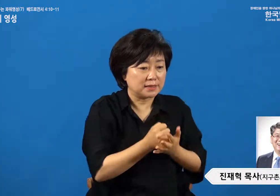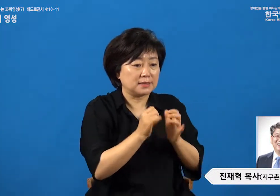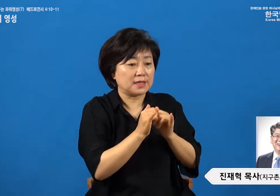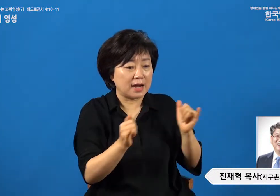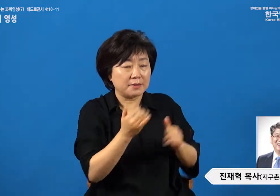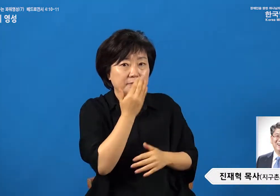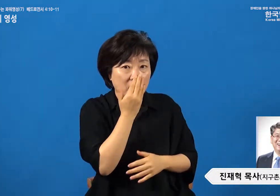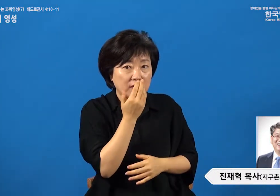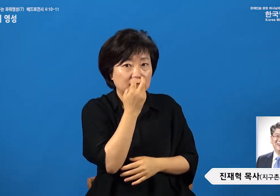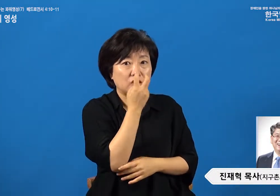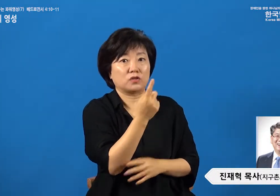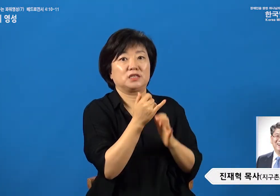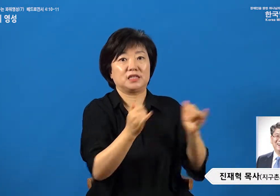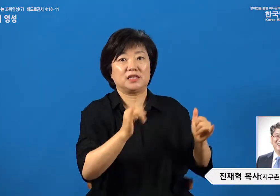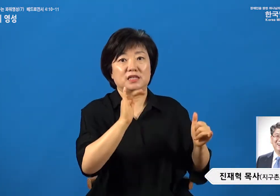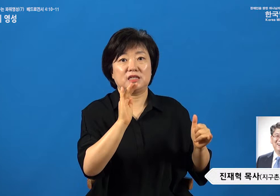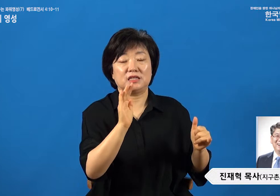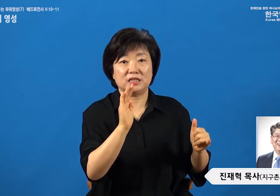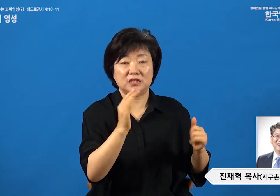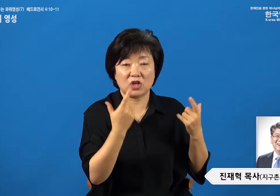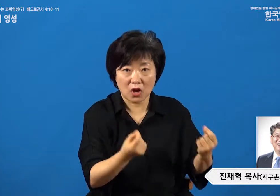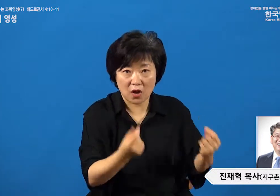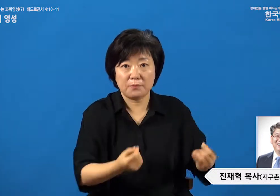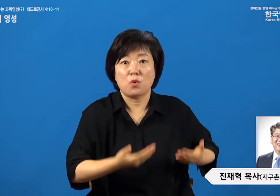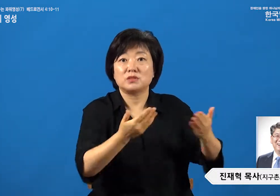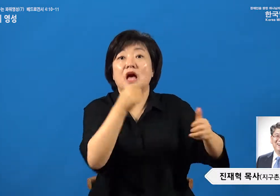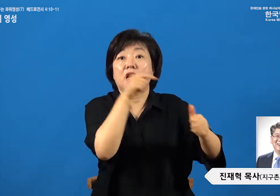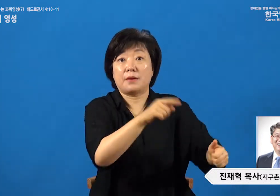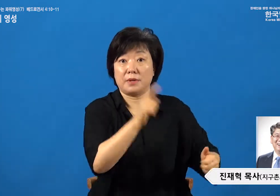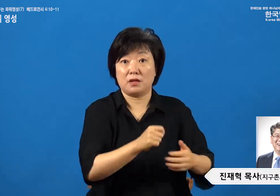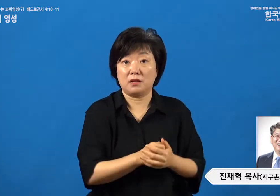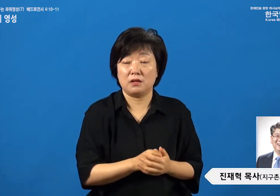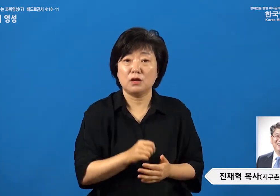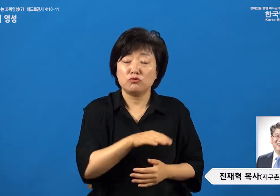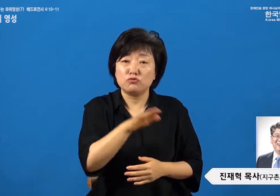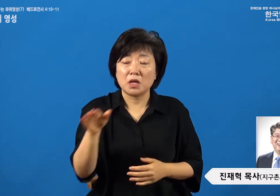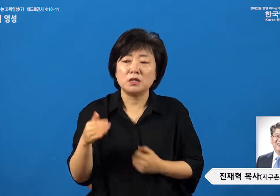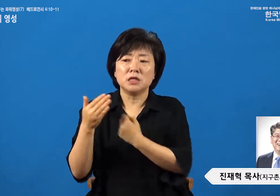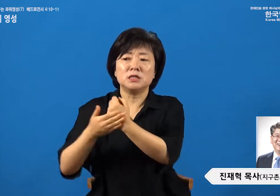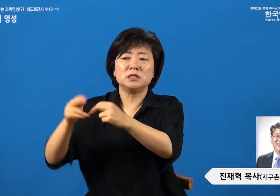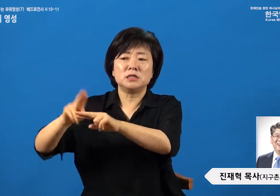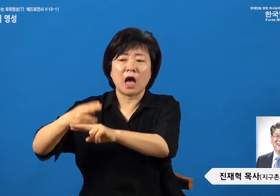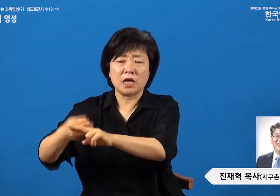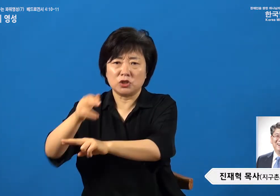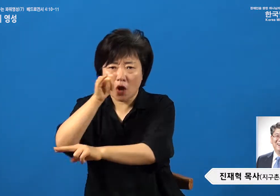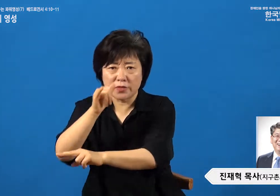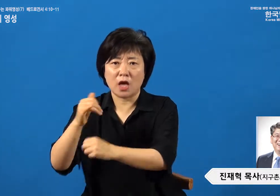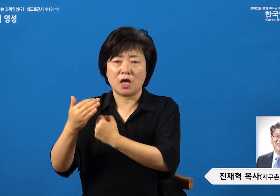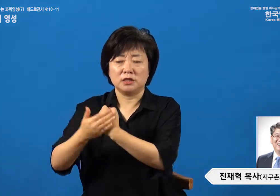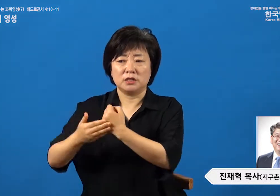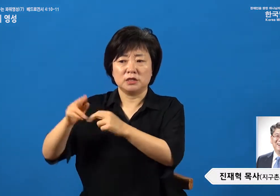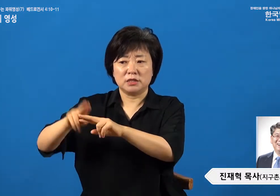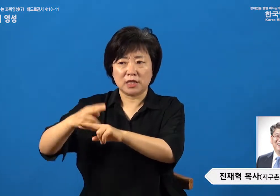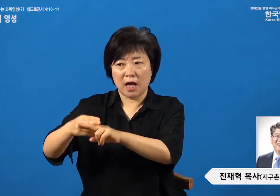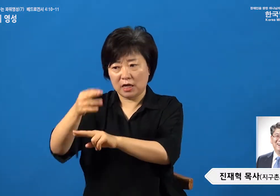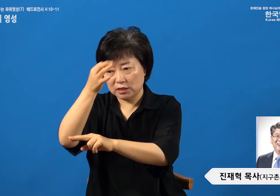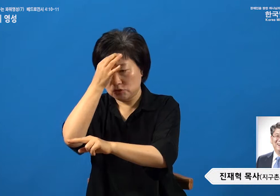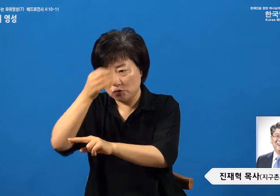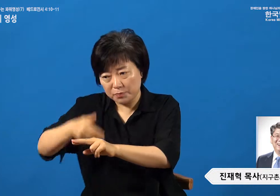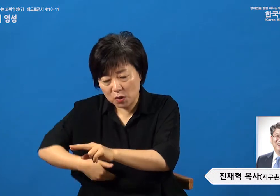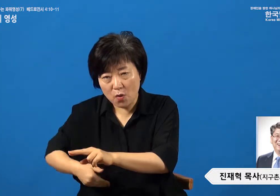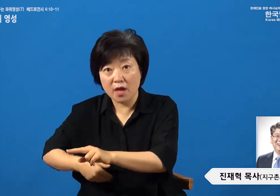있다는 겁니다. 다시 말하면 우리는 은사를 이야기하면서 봉사를